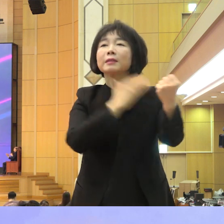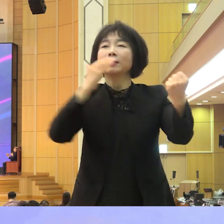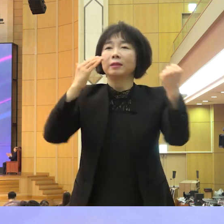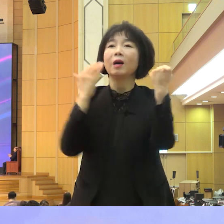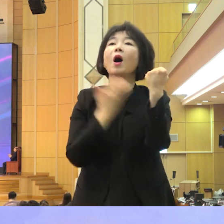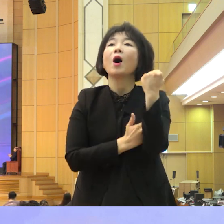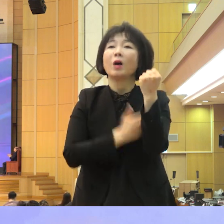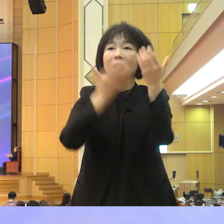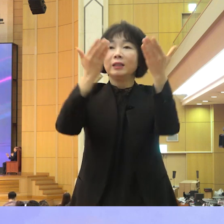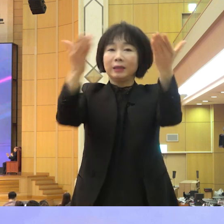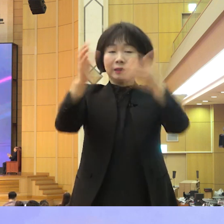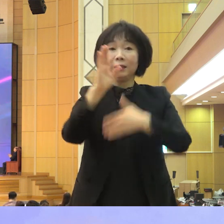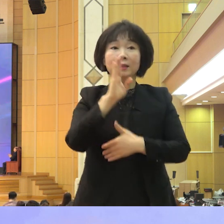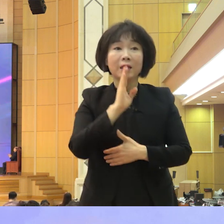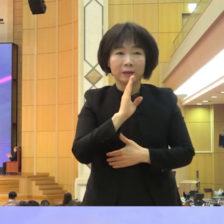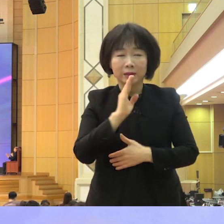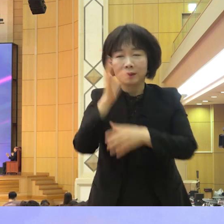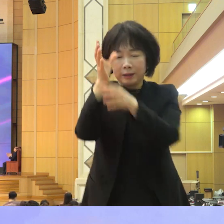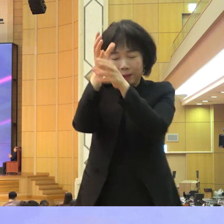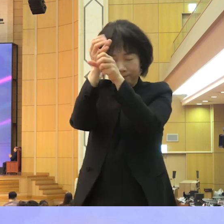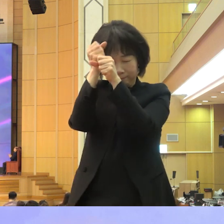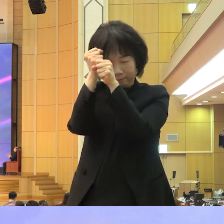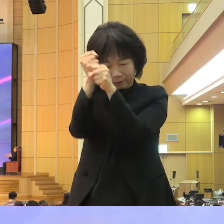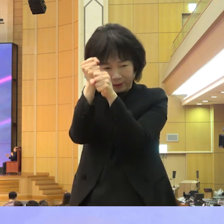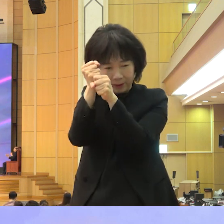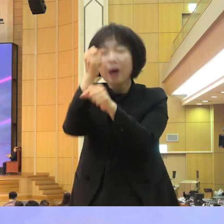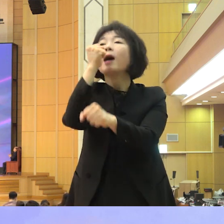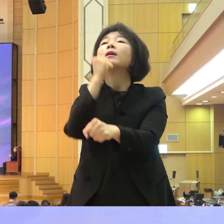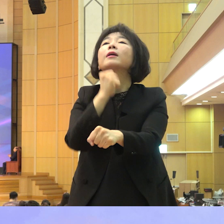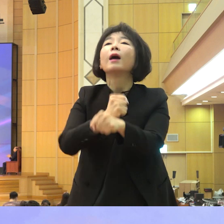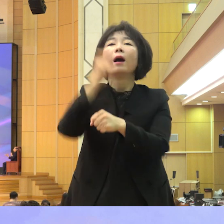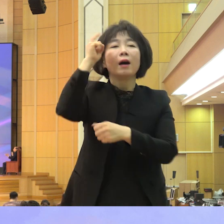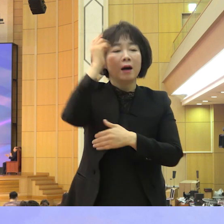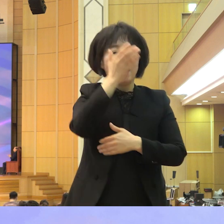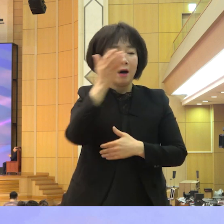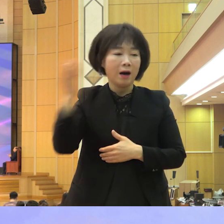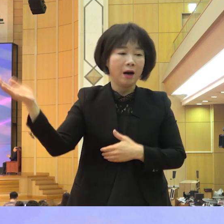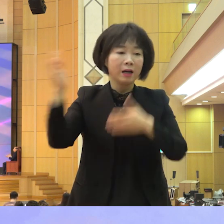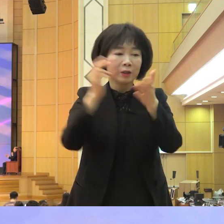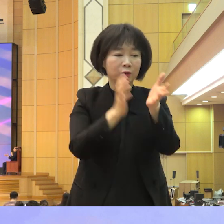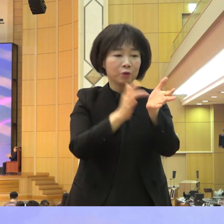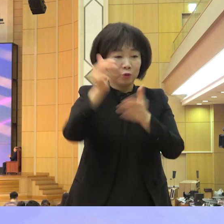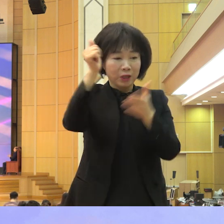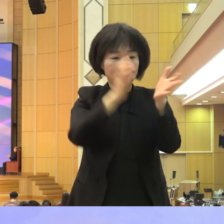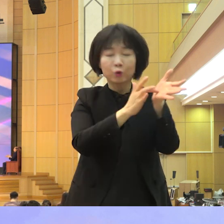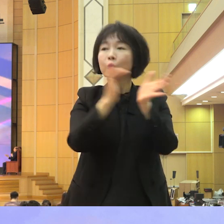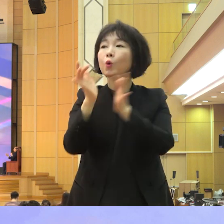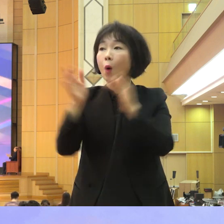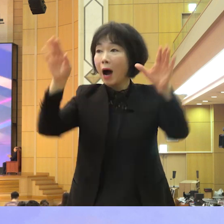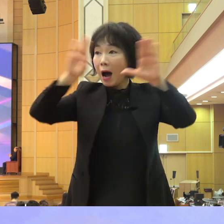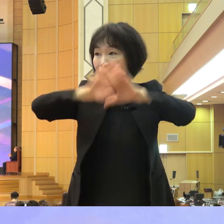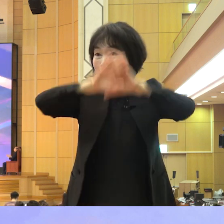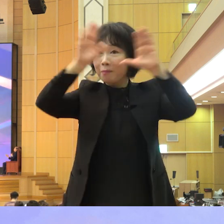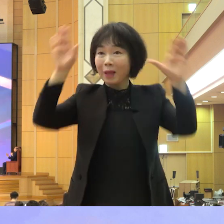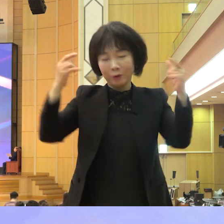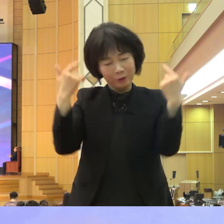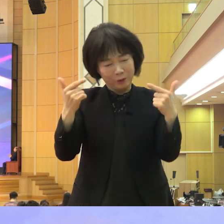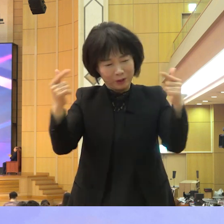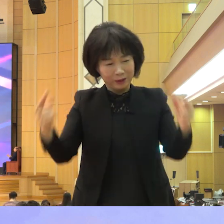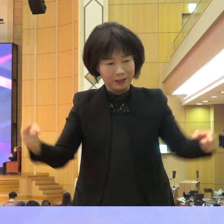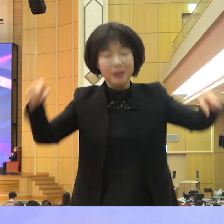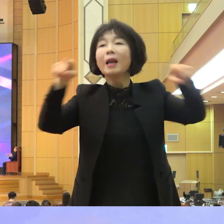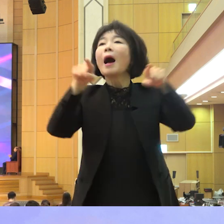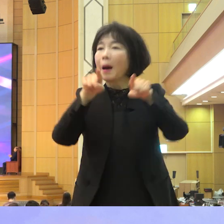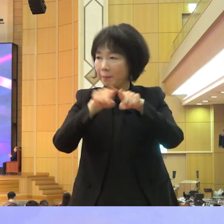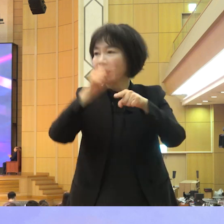하는 능력을 그대는 주 예수와 밤낮으로, 주 예수와